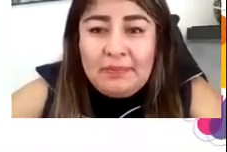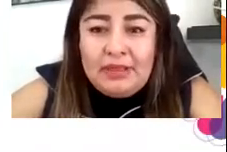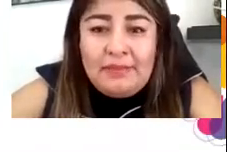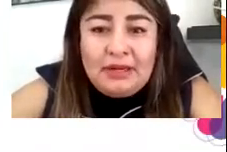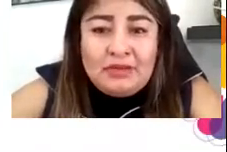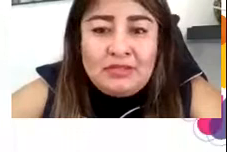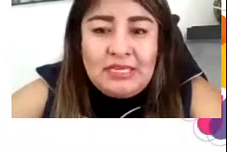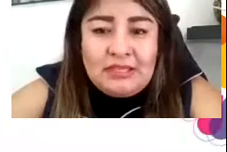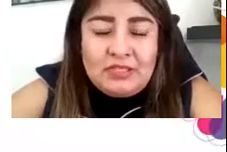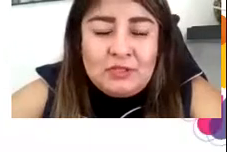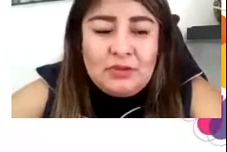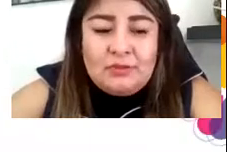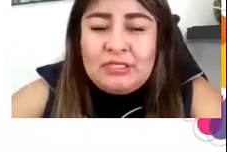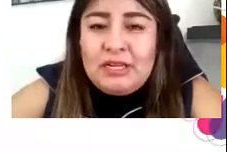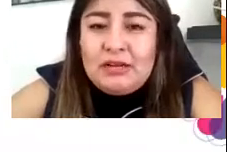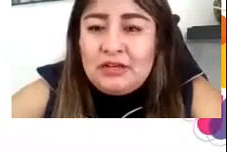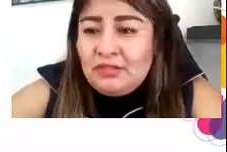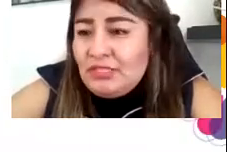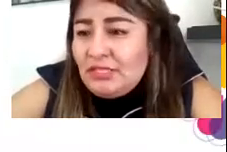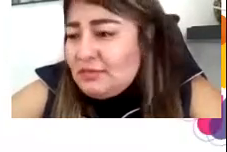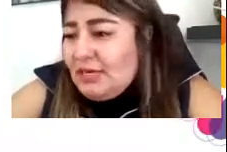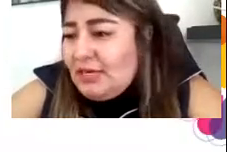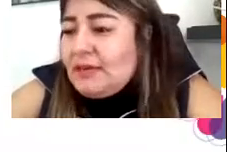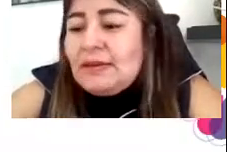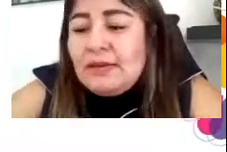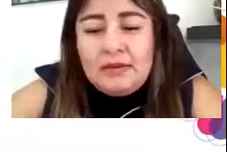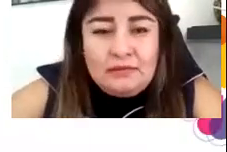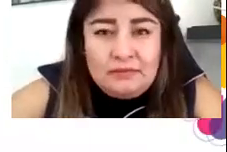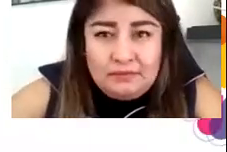que pueda verlos y entonces podamos hacer la corrección de señas, ¿vale?